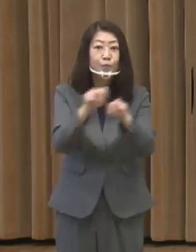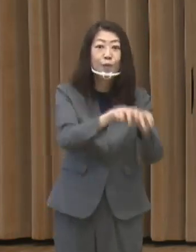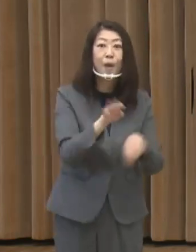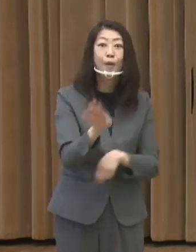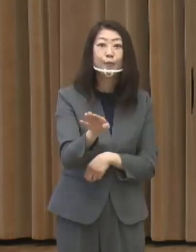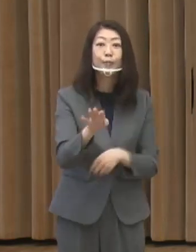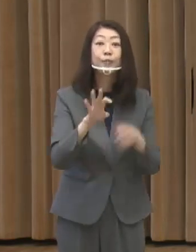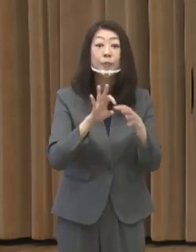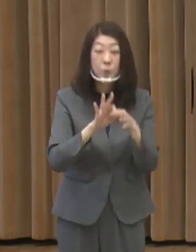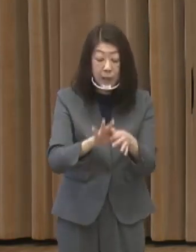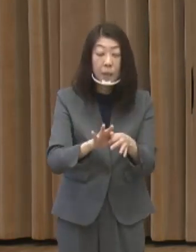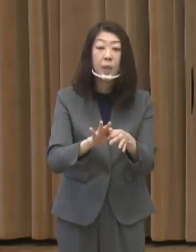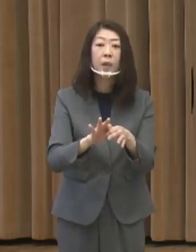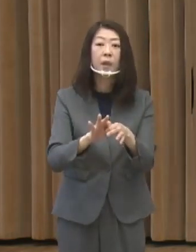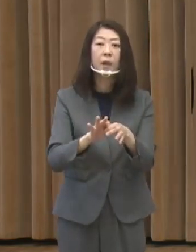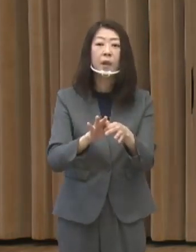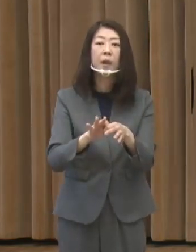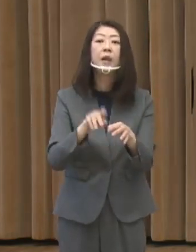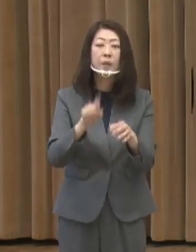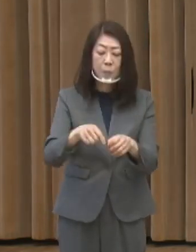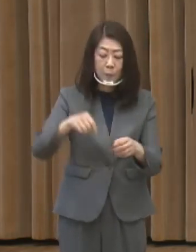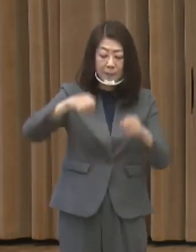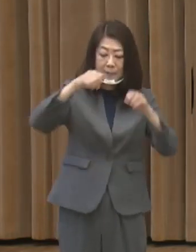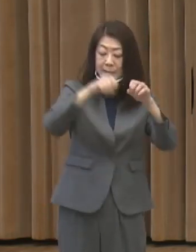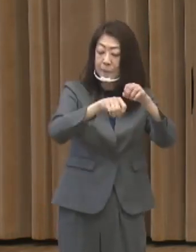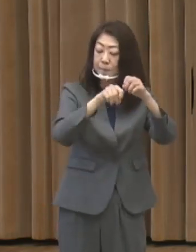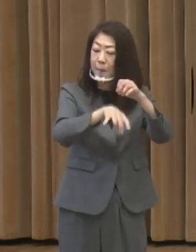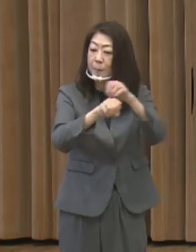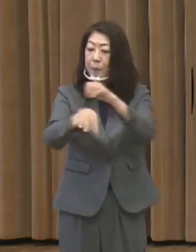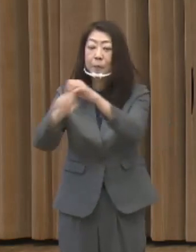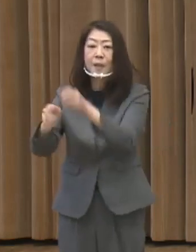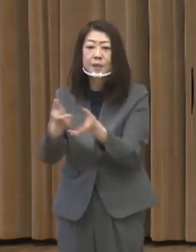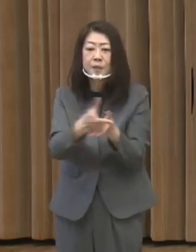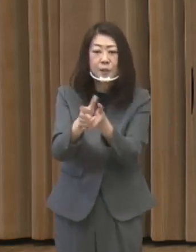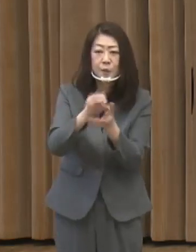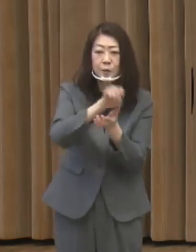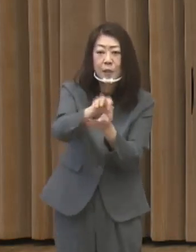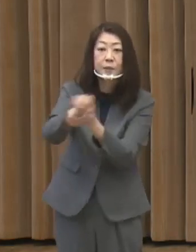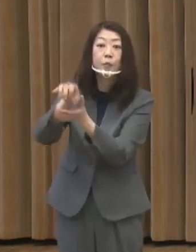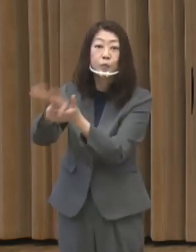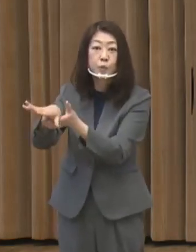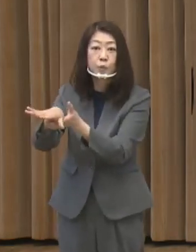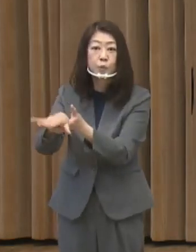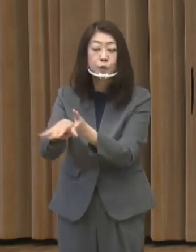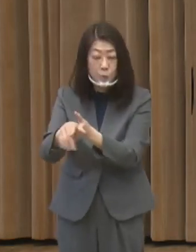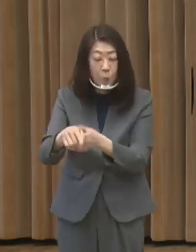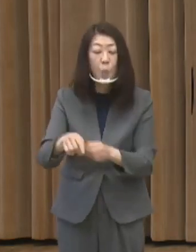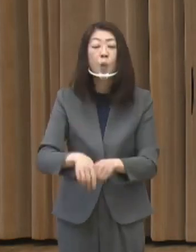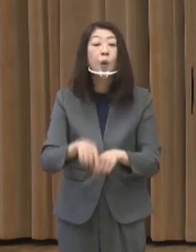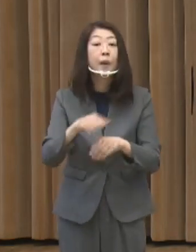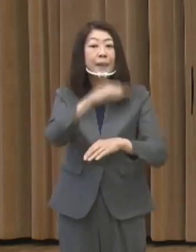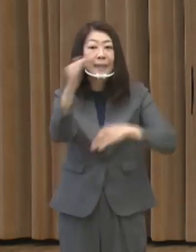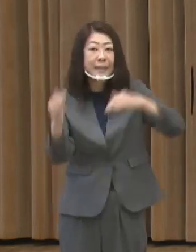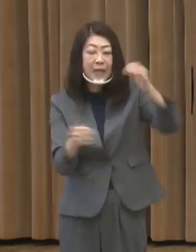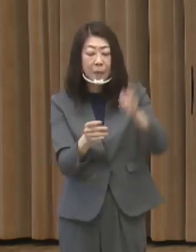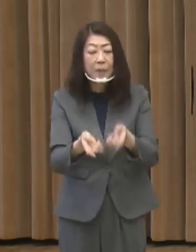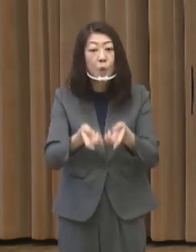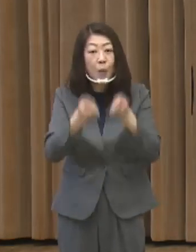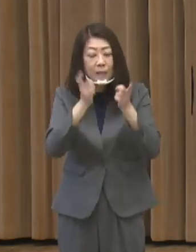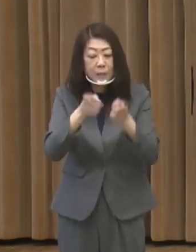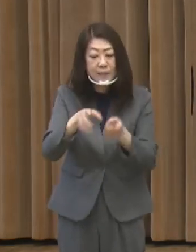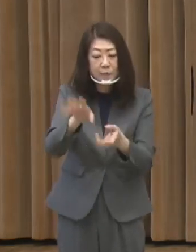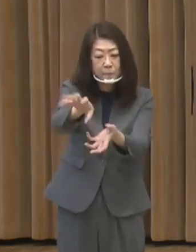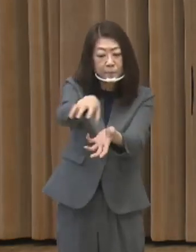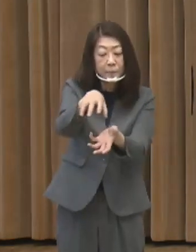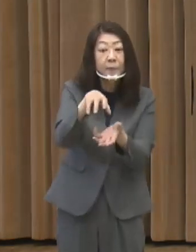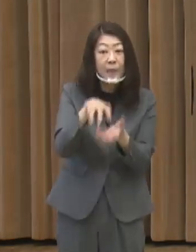で経口ワクチンの散布とともに野生のイノシシを捕獲して状況を調査をさせてい